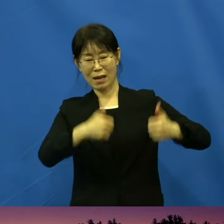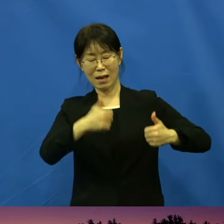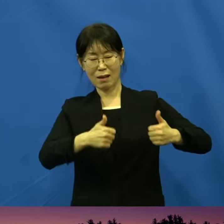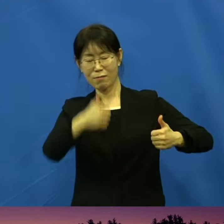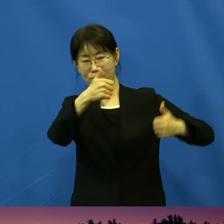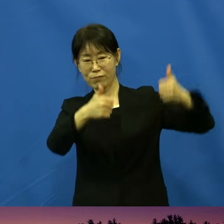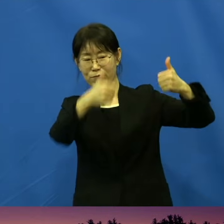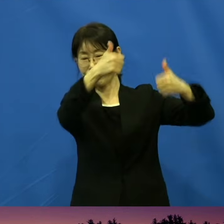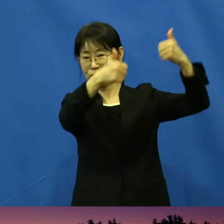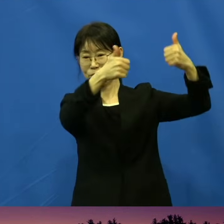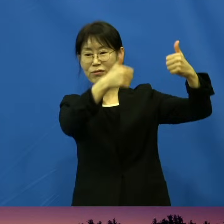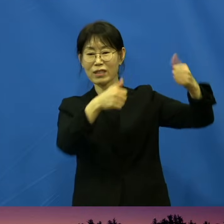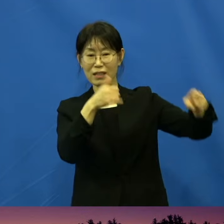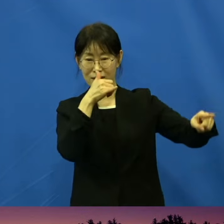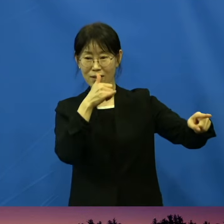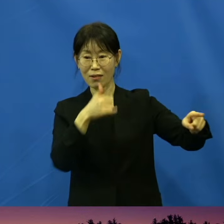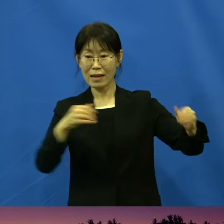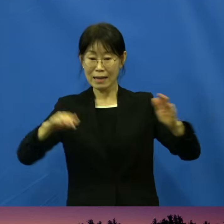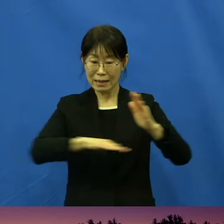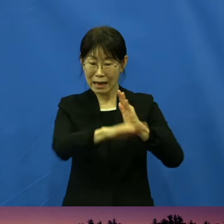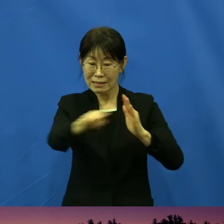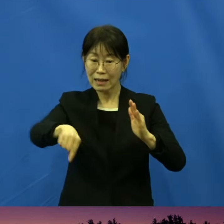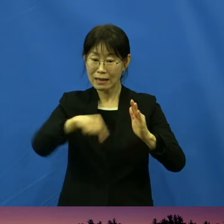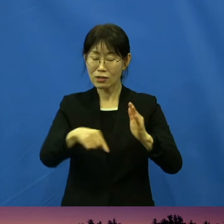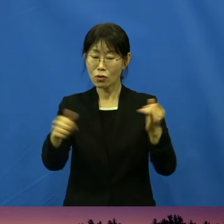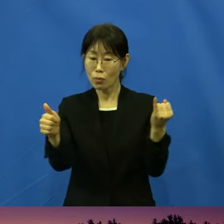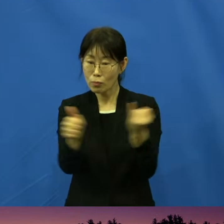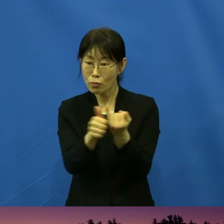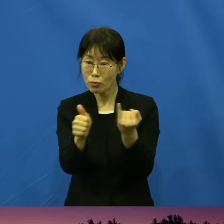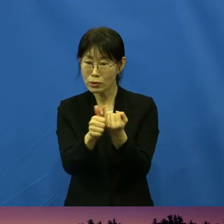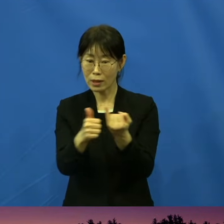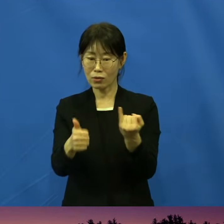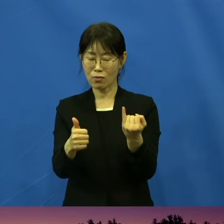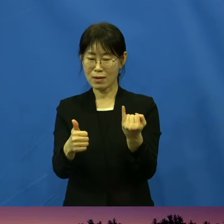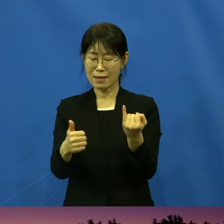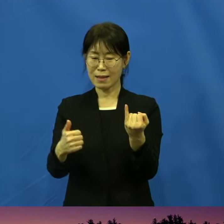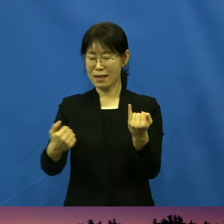가정에서도 마찬가지. 막 결혼할 때도 막 그냥